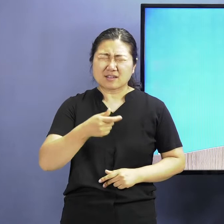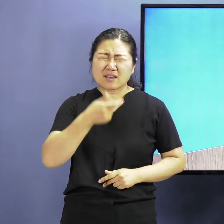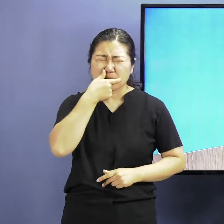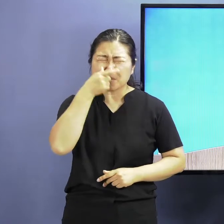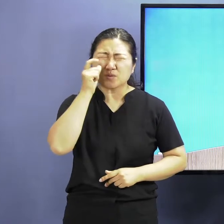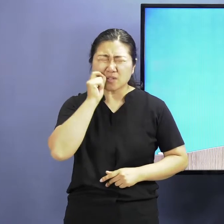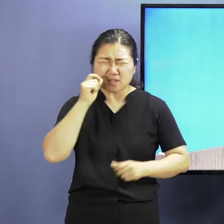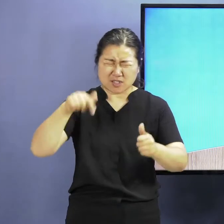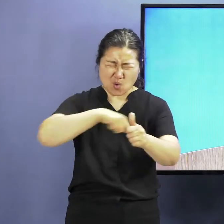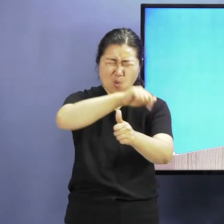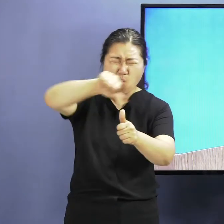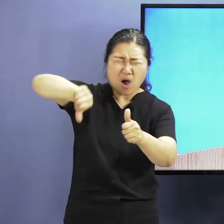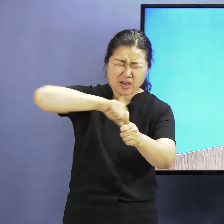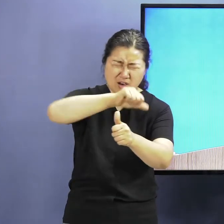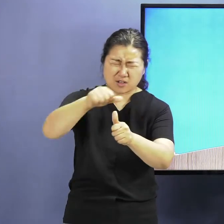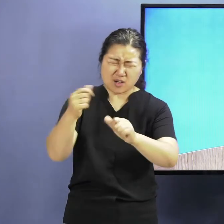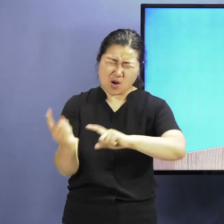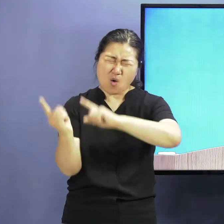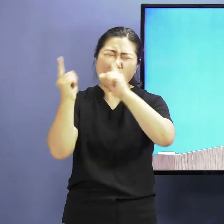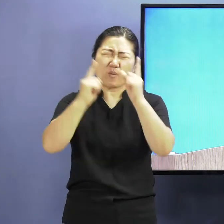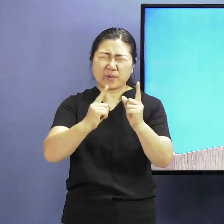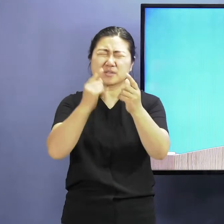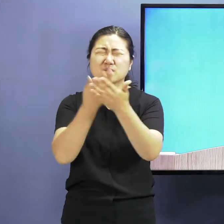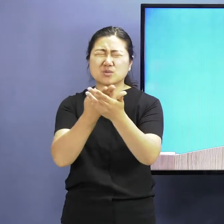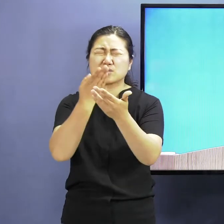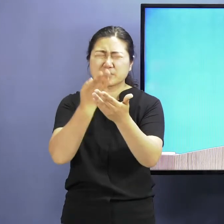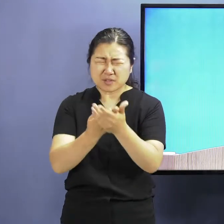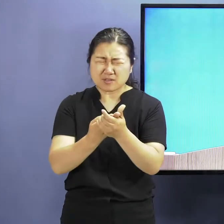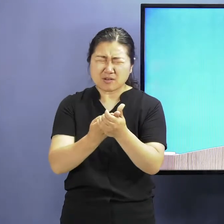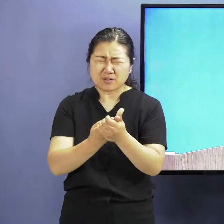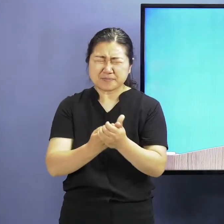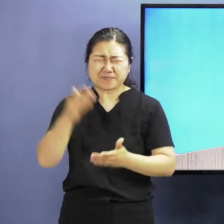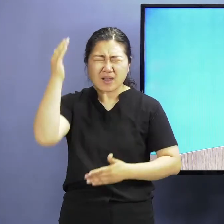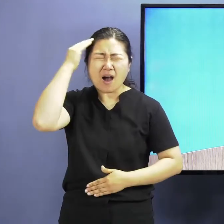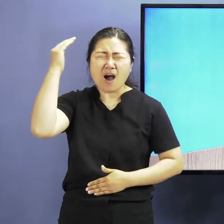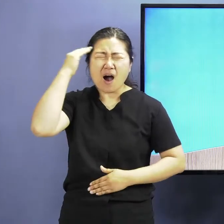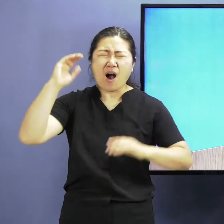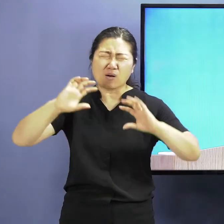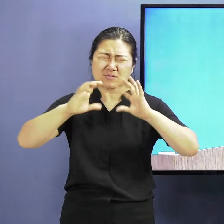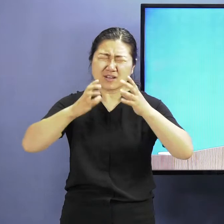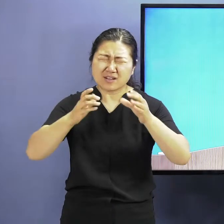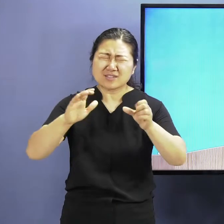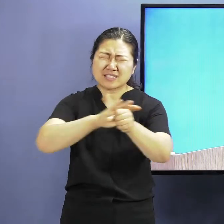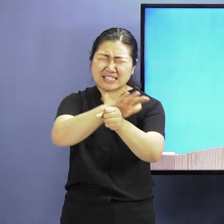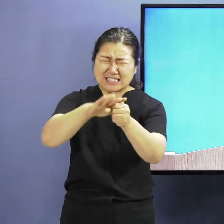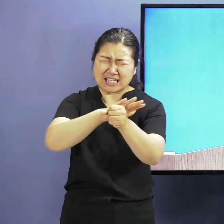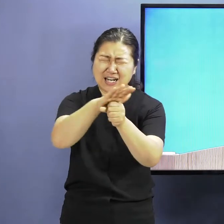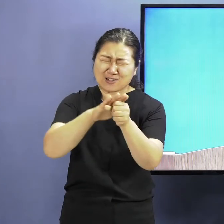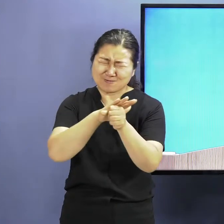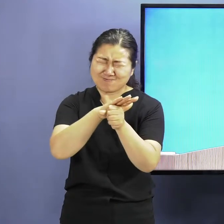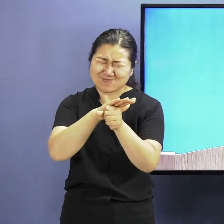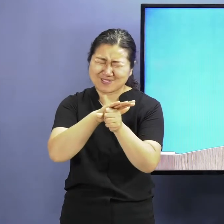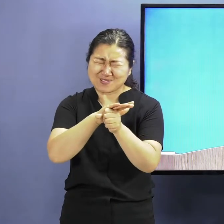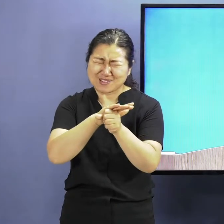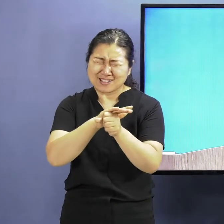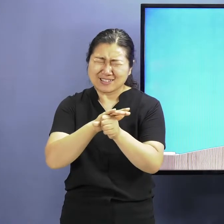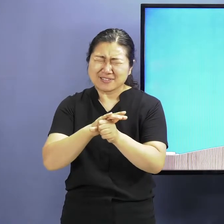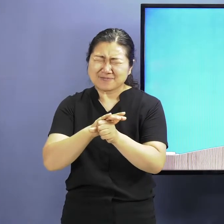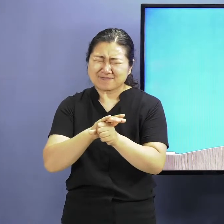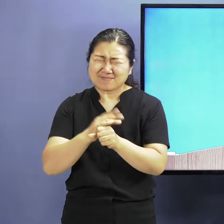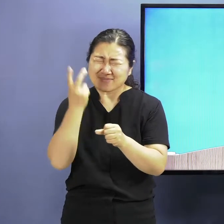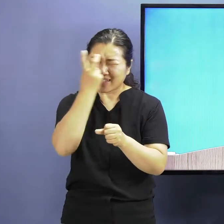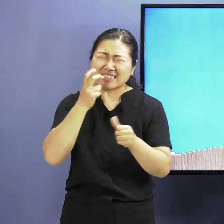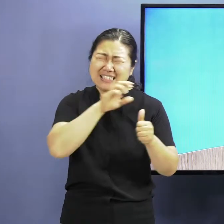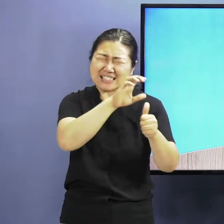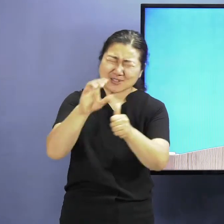주옵소서. 이 나라 주인이 되신 아버지 하나님, 이 나라 이 민족을 사랑으로 지켜주시니 감사합니다. 주님,